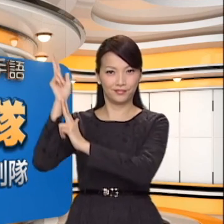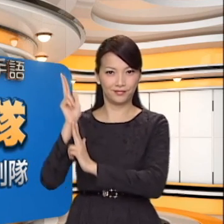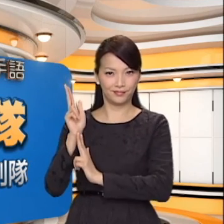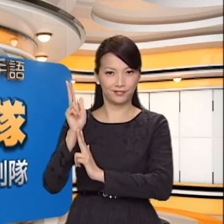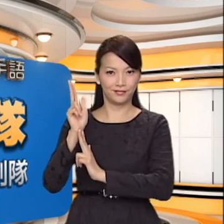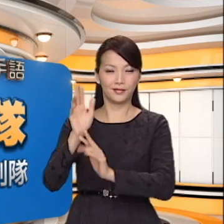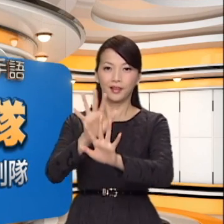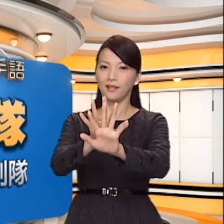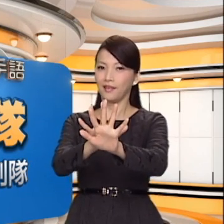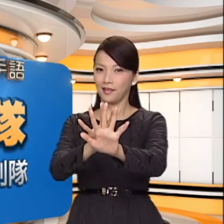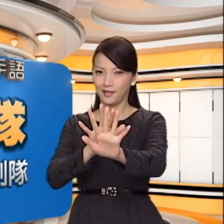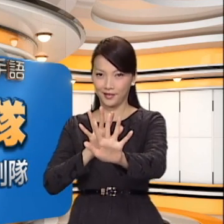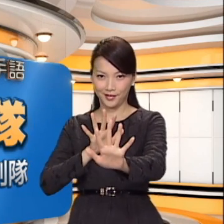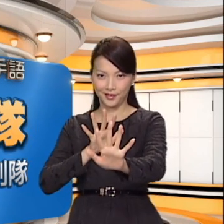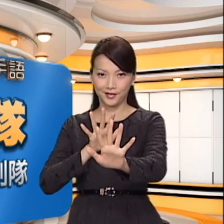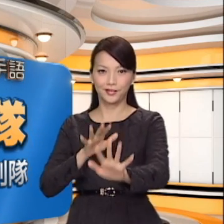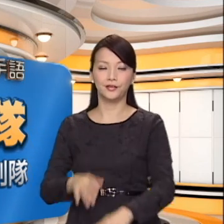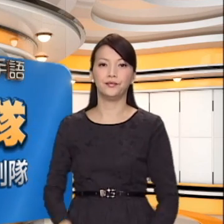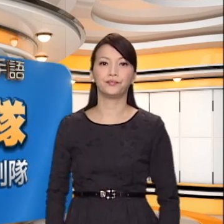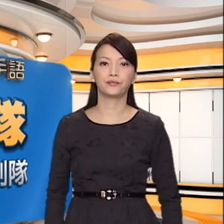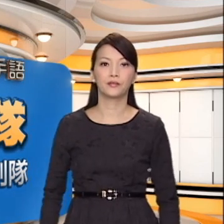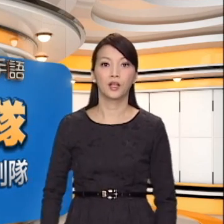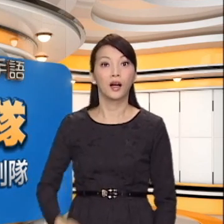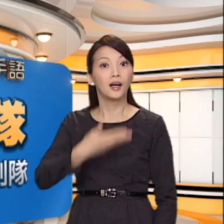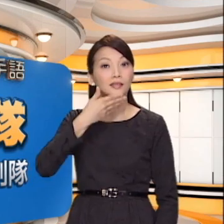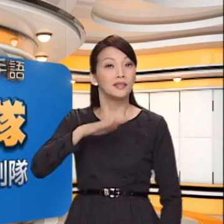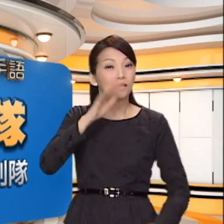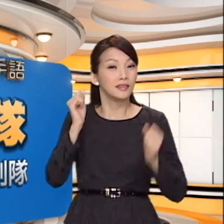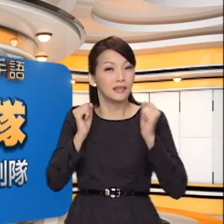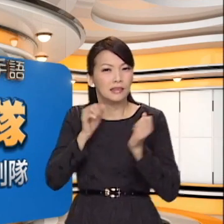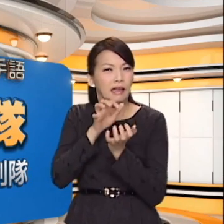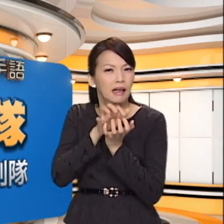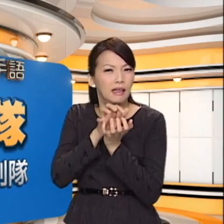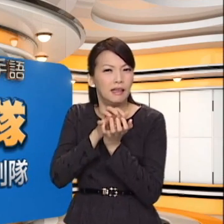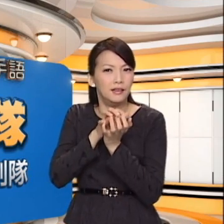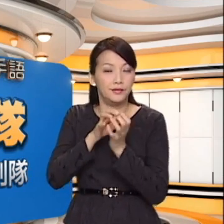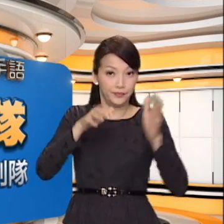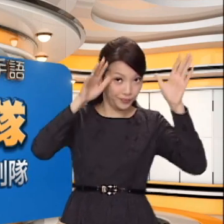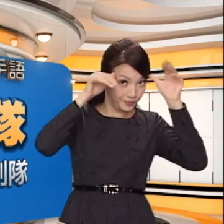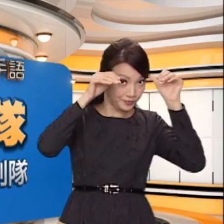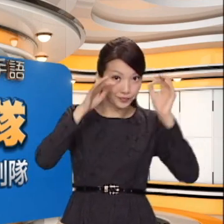加上列队两个手语动作就是一队的表达。